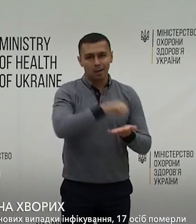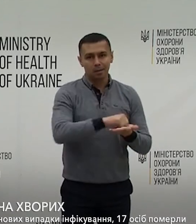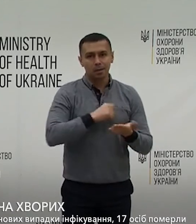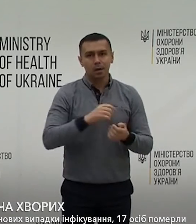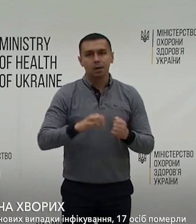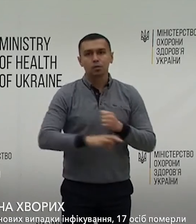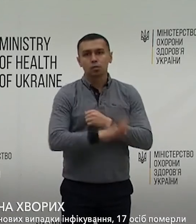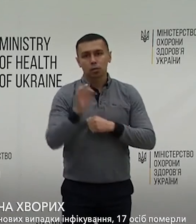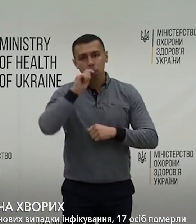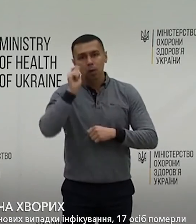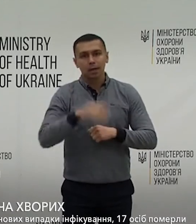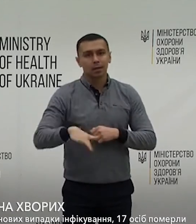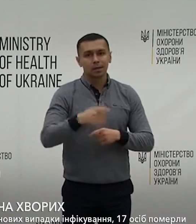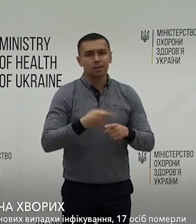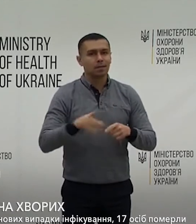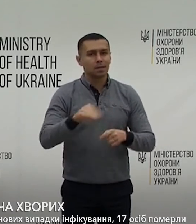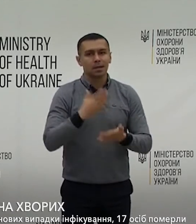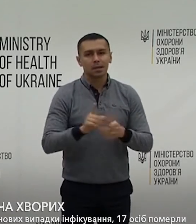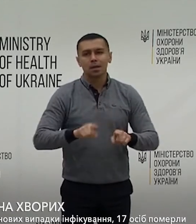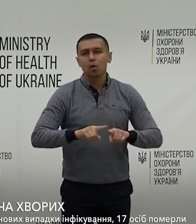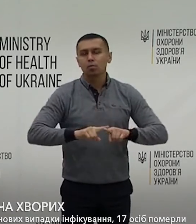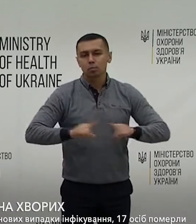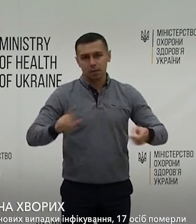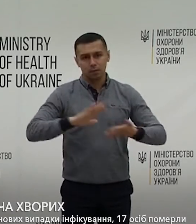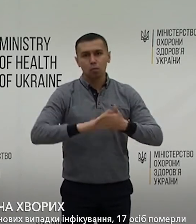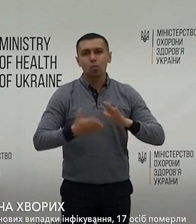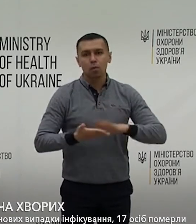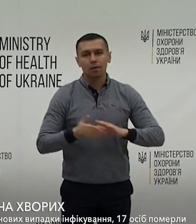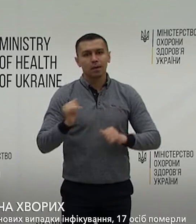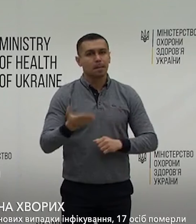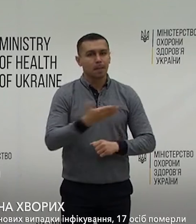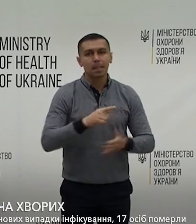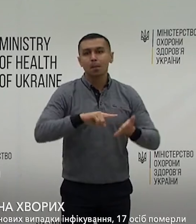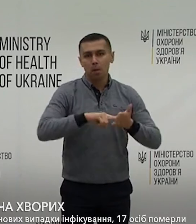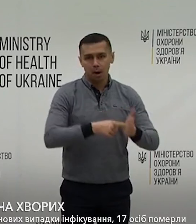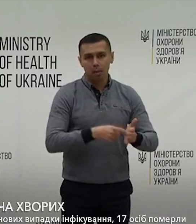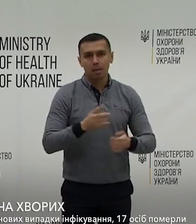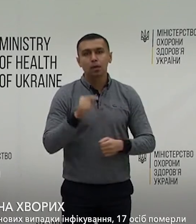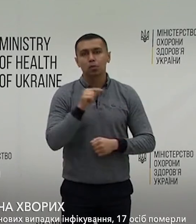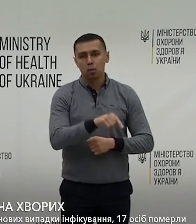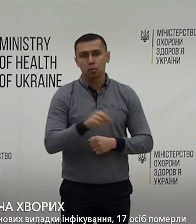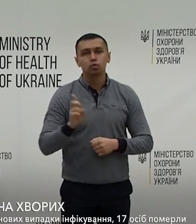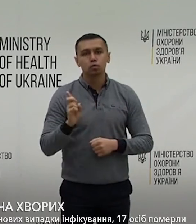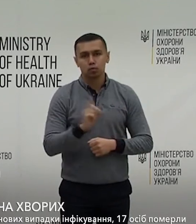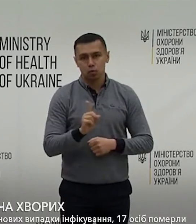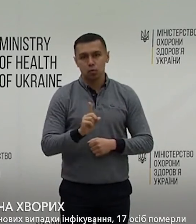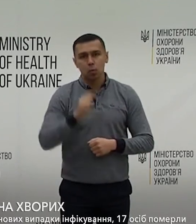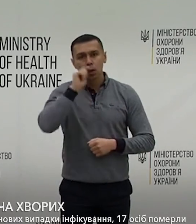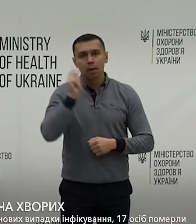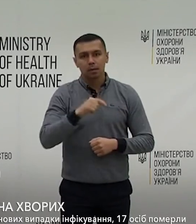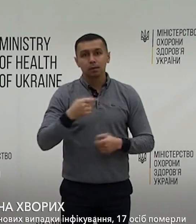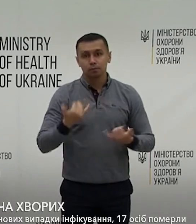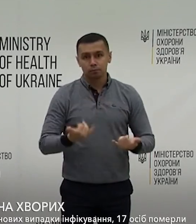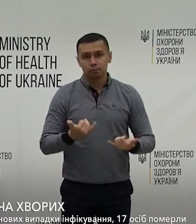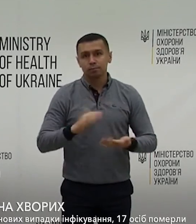сході України, це все є такі особливі умови, і ми наполягаємо на тому, що Україна в